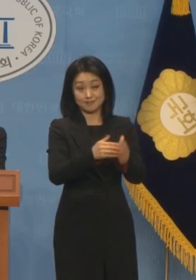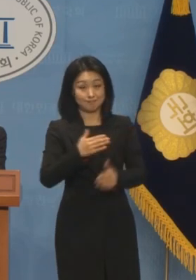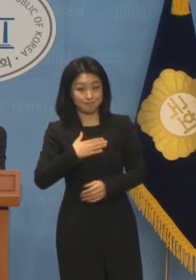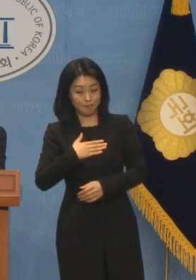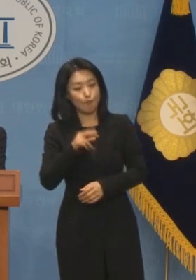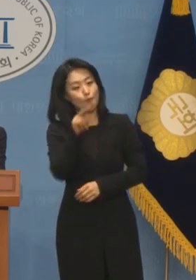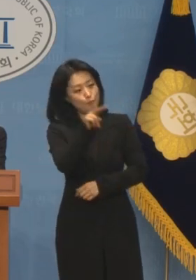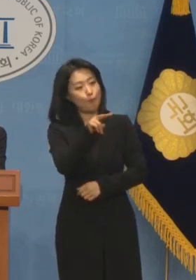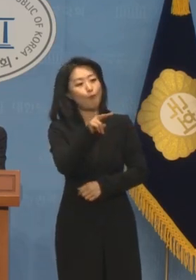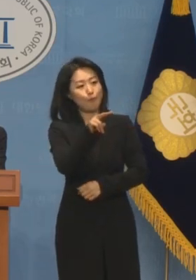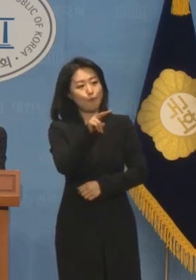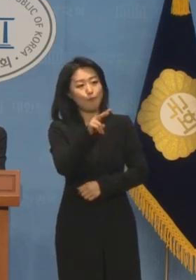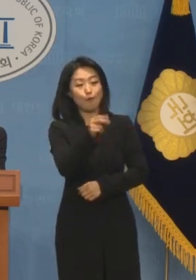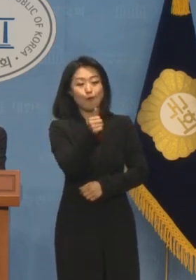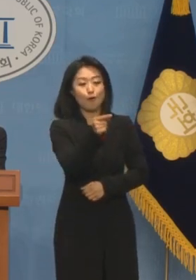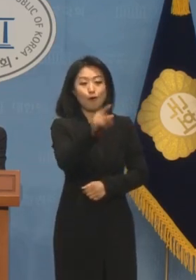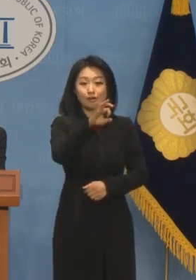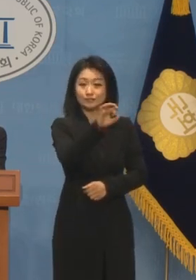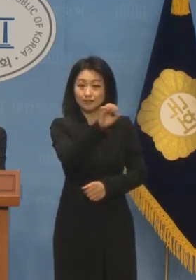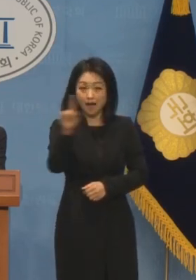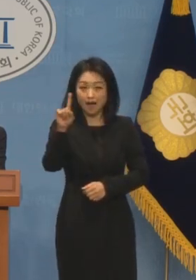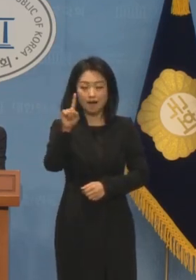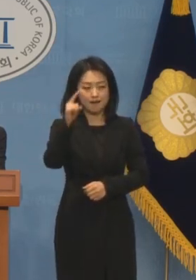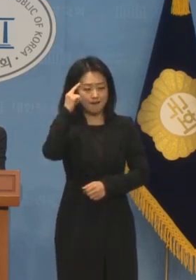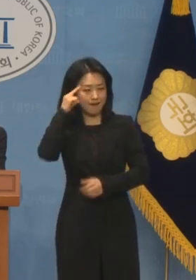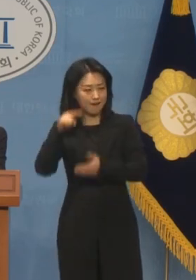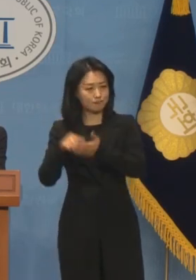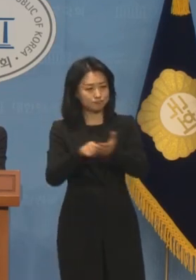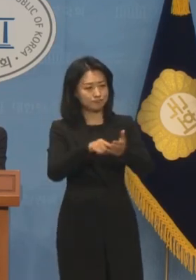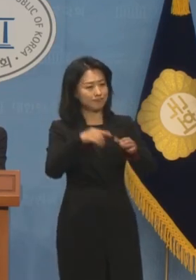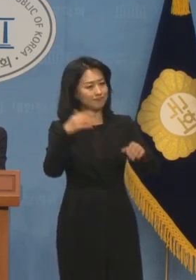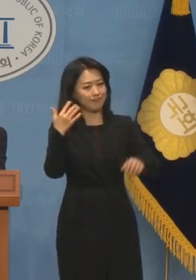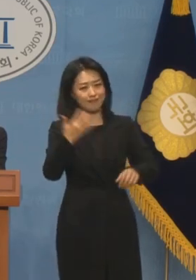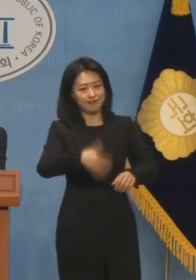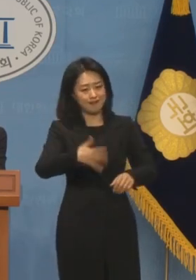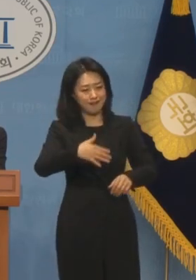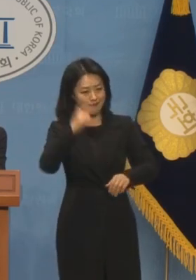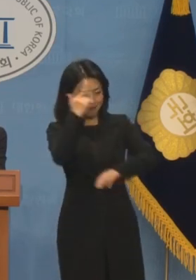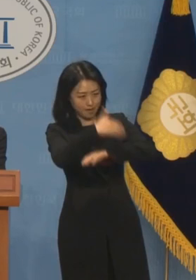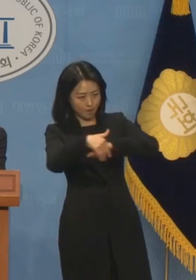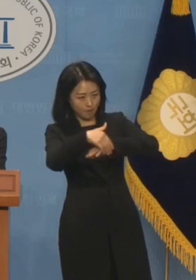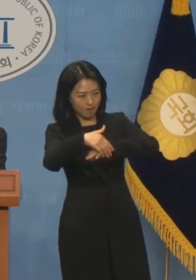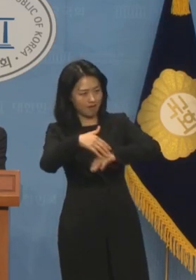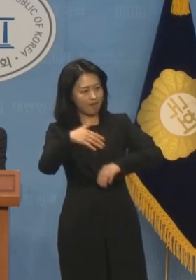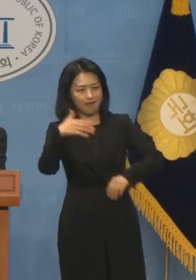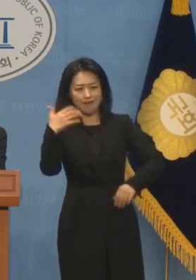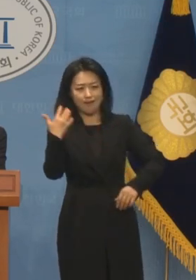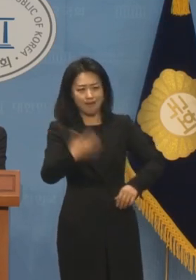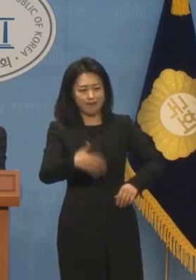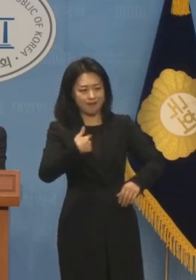저는 허은하 후보의 이런 일관된 의지와 실행 계획을 보면서 더욱 신뢰가